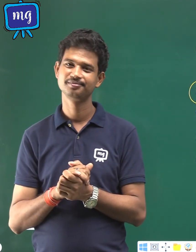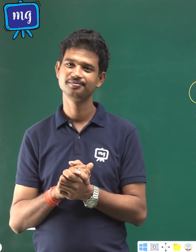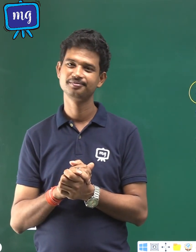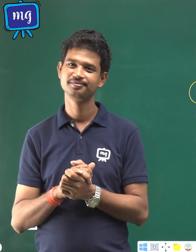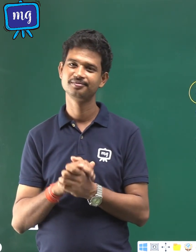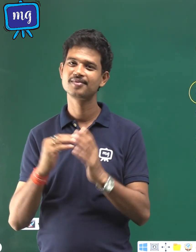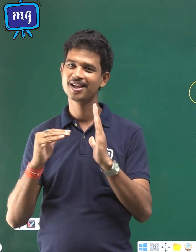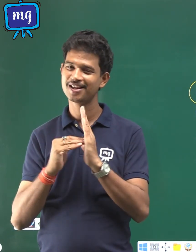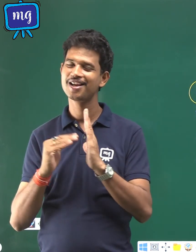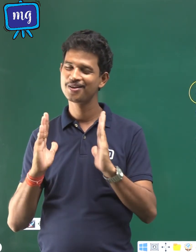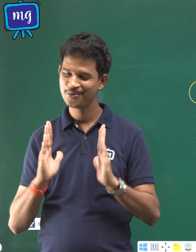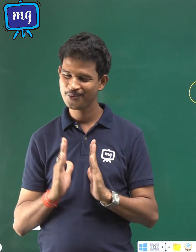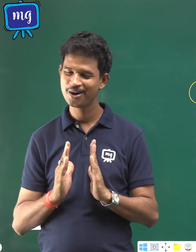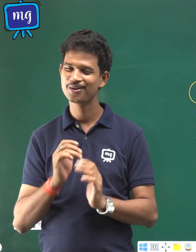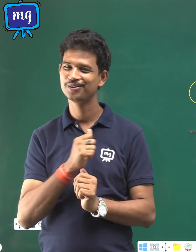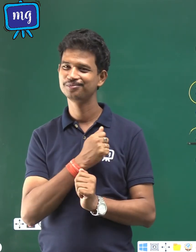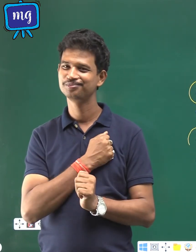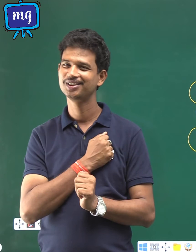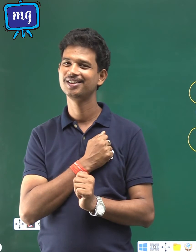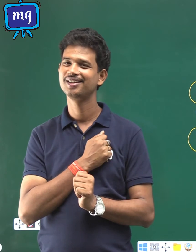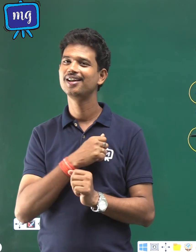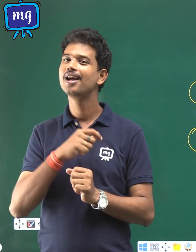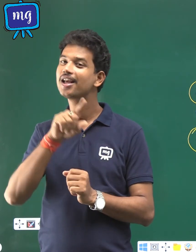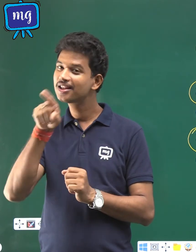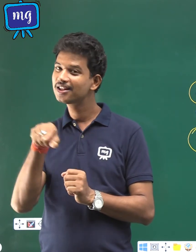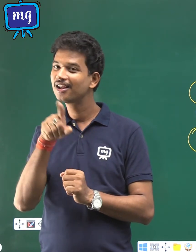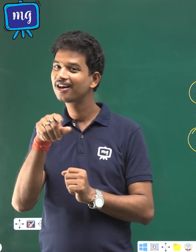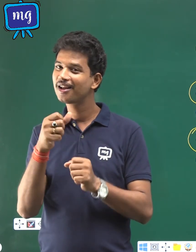स्मॉल z को हमने सर्कल बनाया,